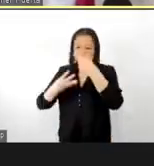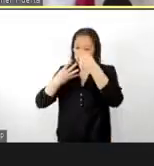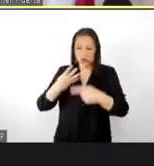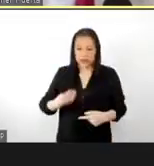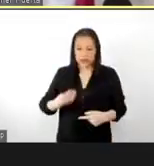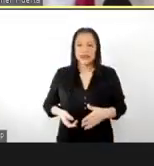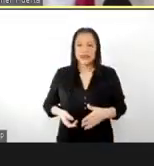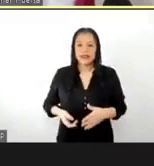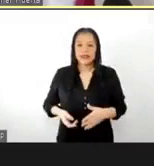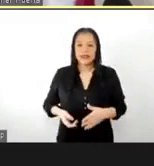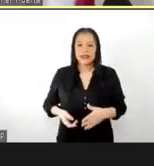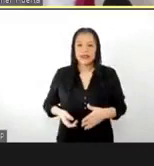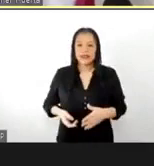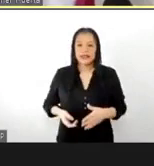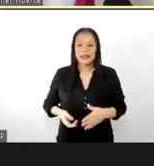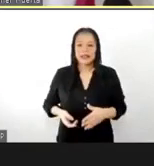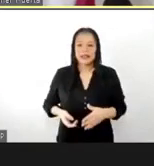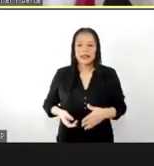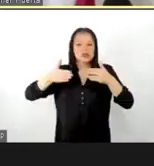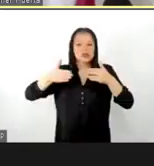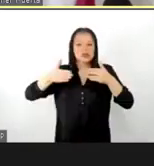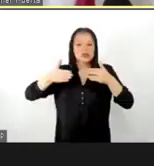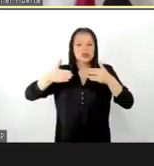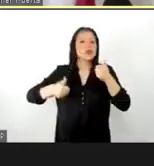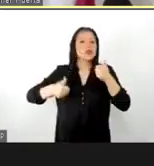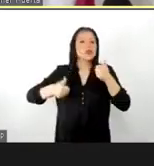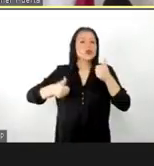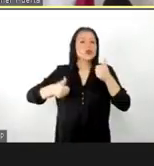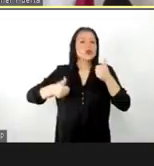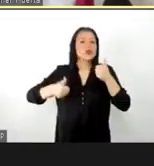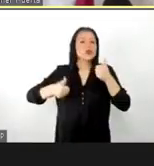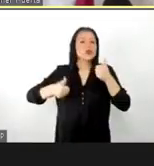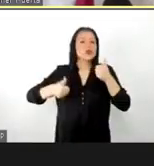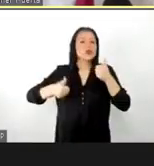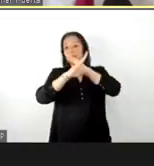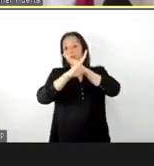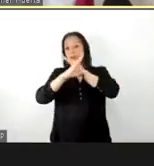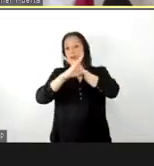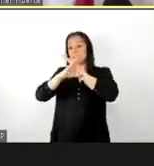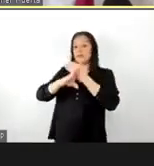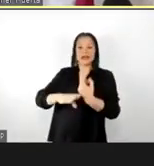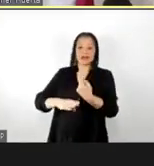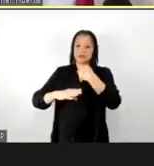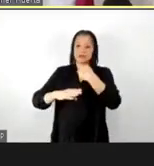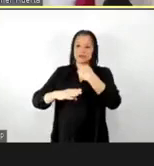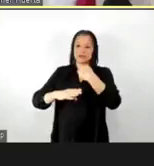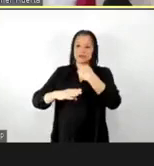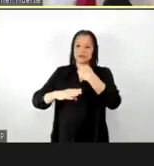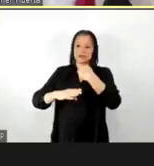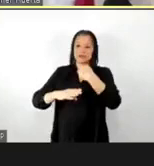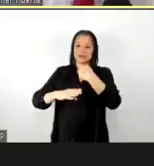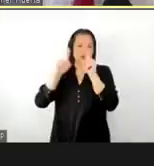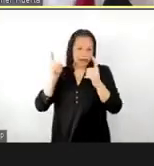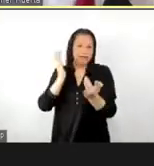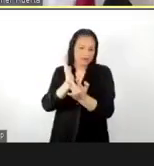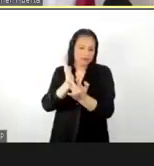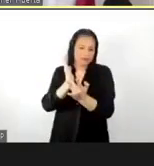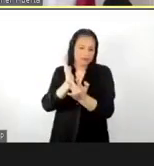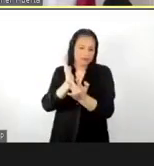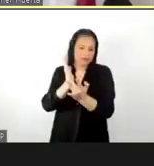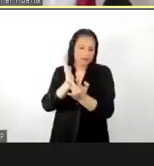tenemos, todas, están dirigidas contra esta espiga del virus. Todas. Y ahora hay